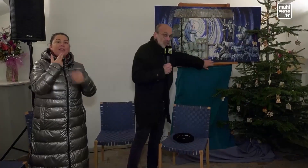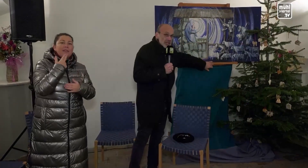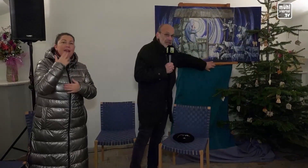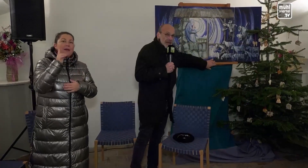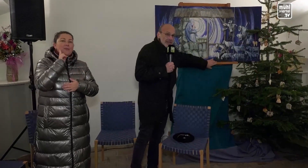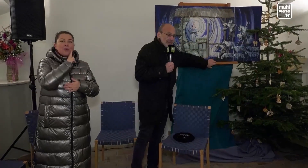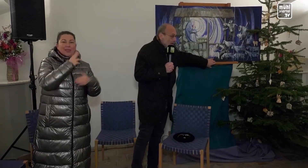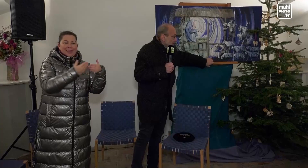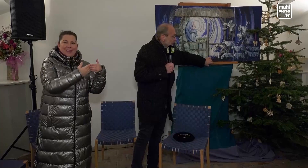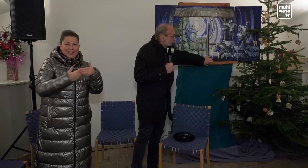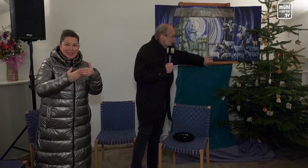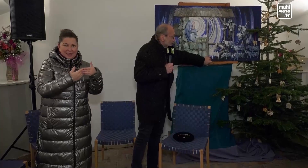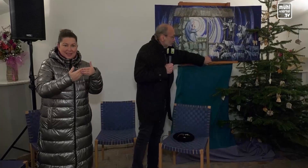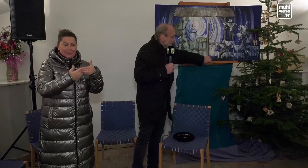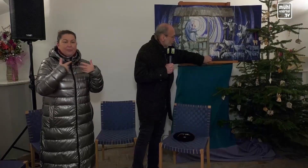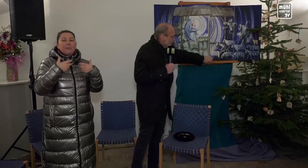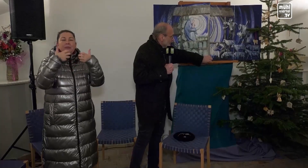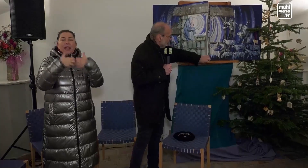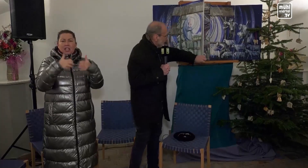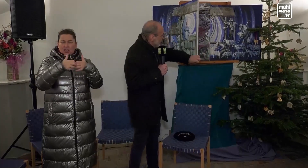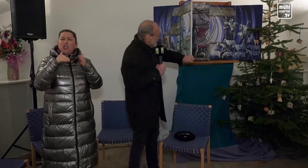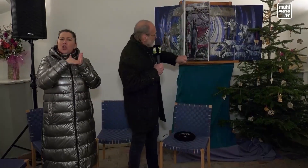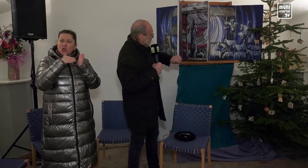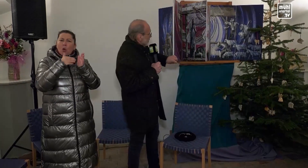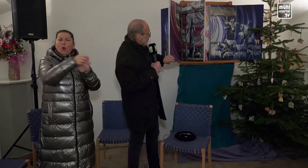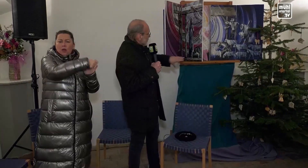Die Geschichte geht weiter. Ich kann nur leider nicht alles aufschlagen.